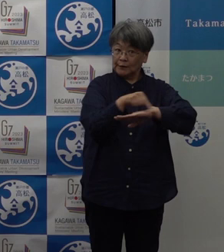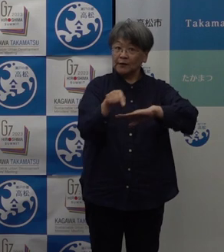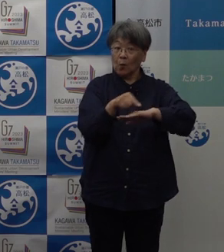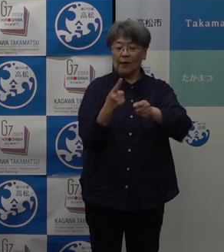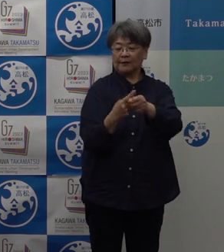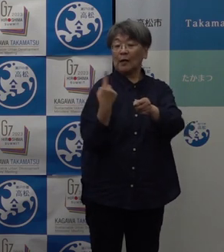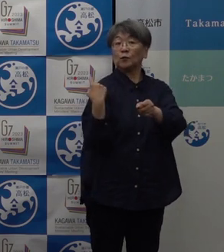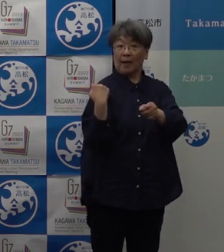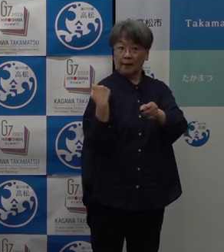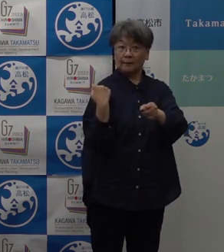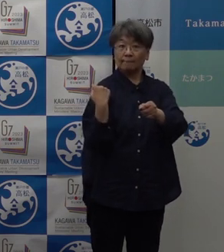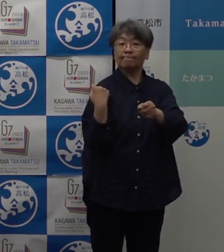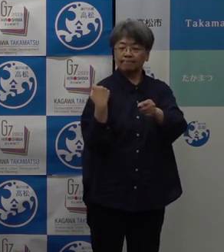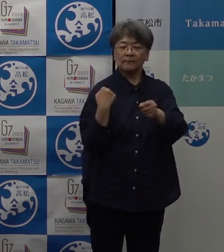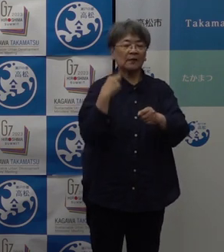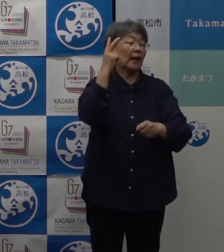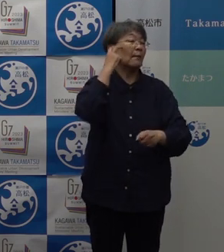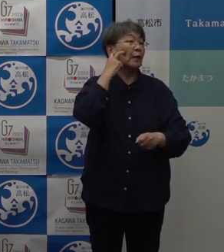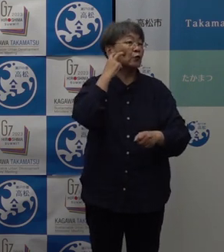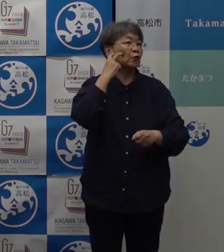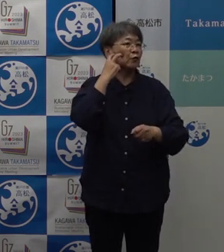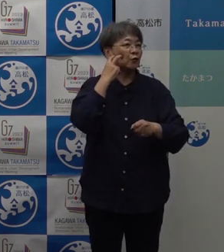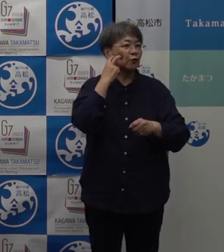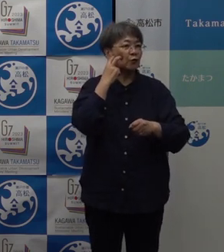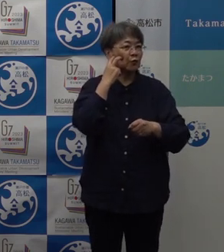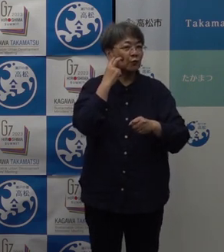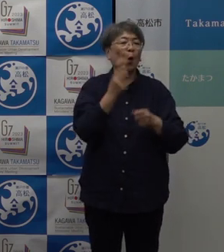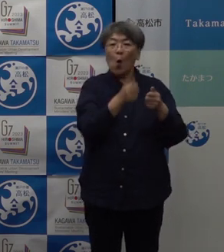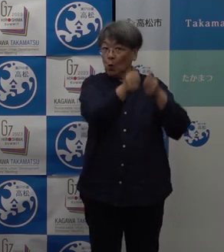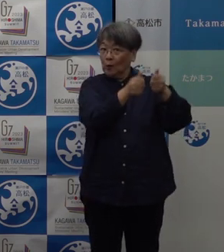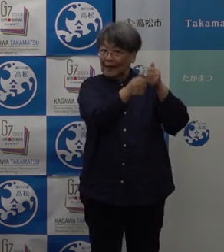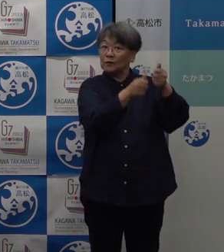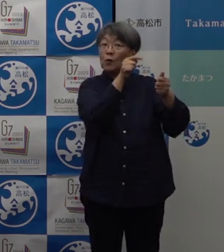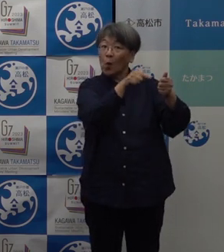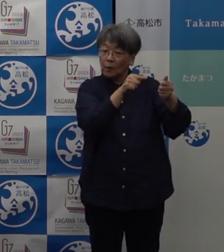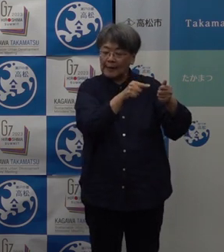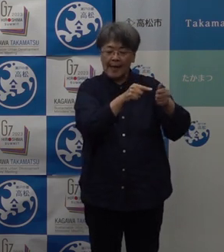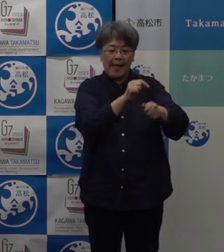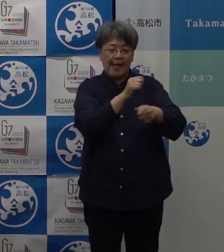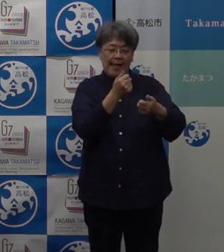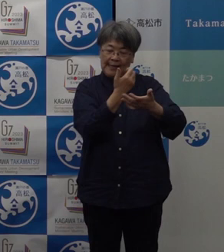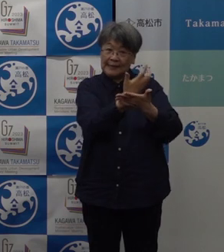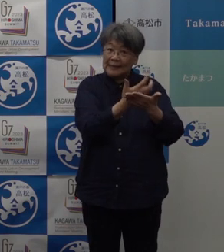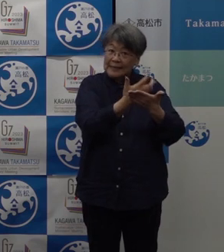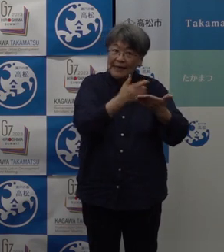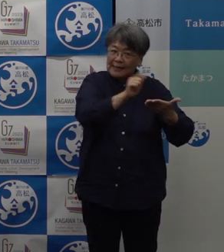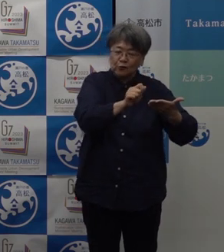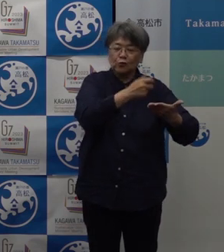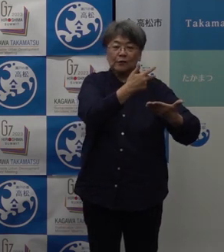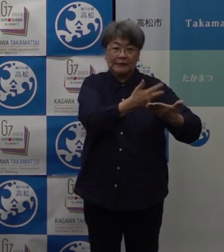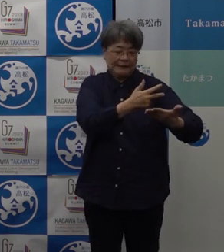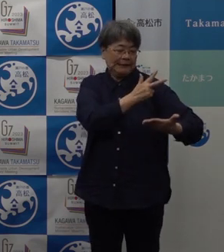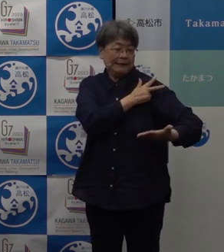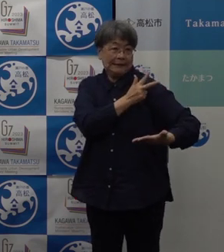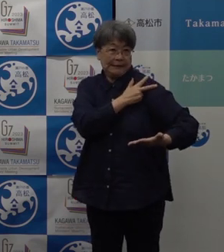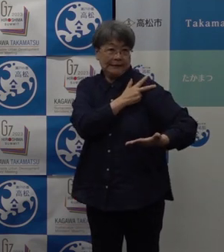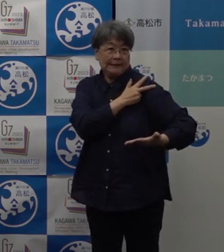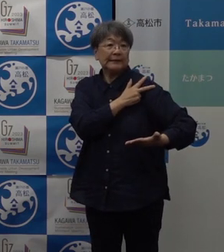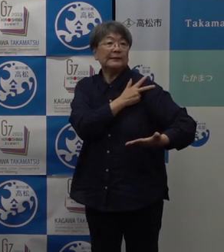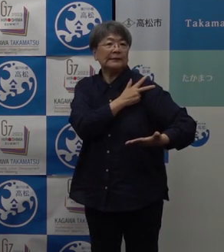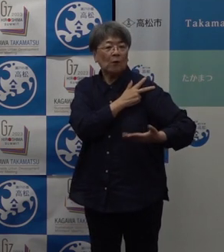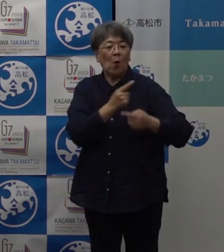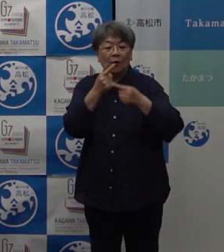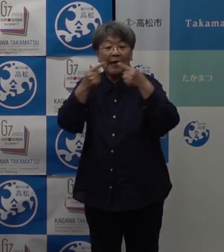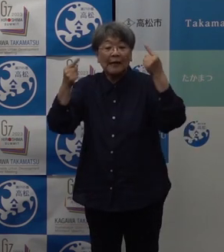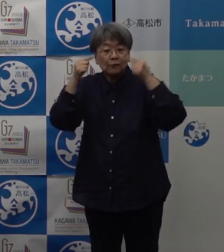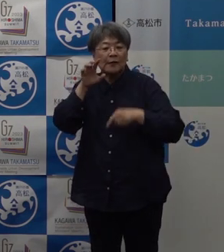ては、昨年の高松政策アイデアコンテストで、この芸術士派遣事業においてインターンシップを実施